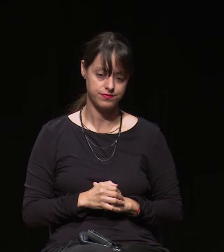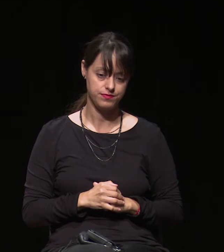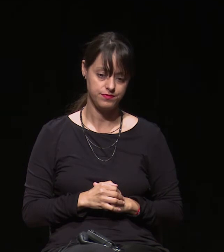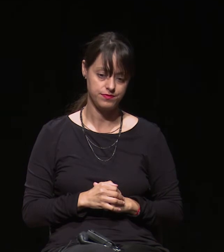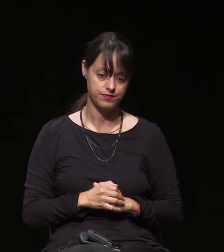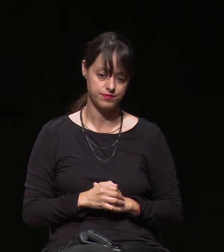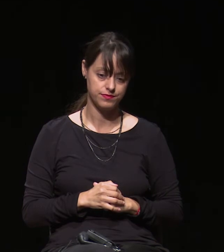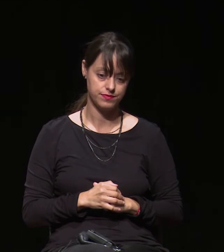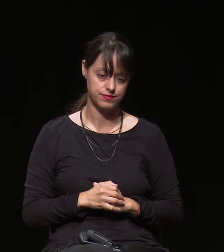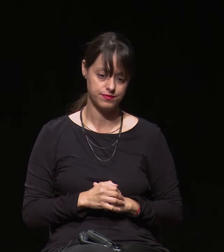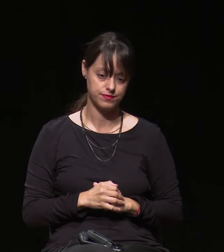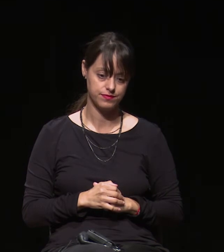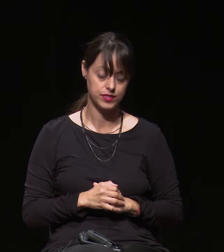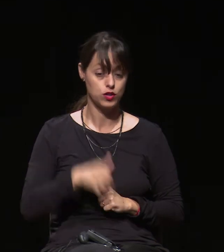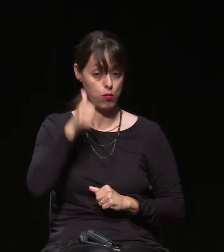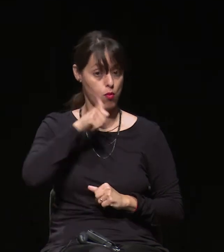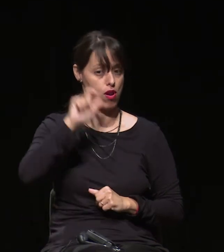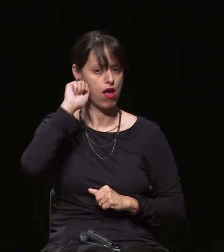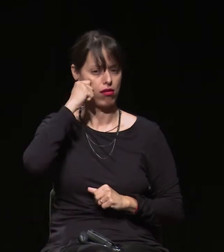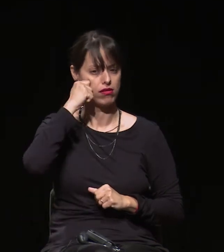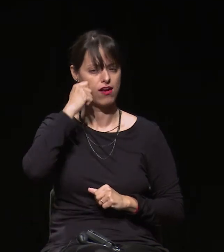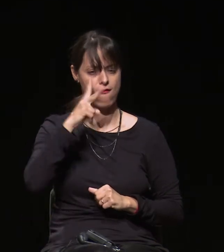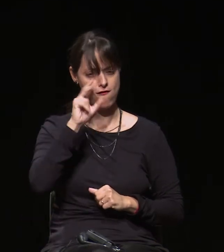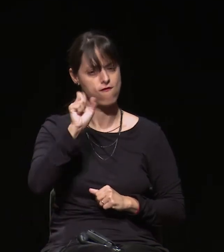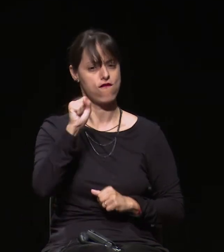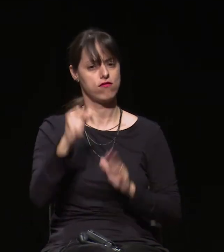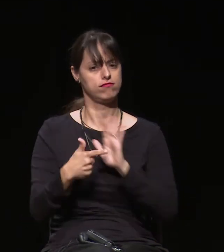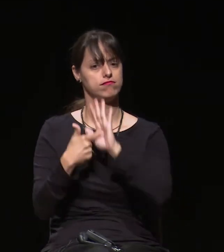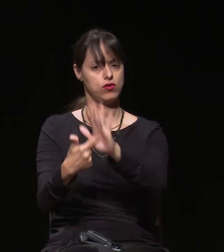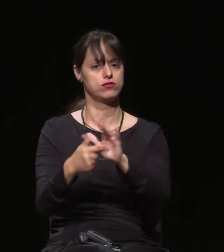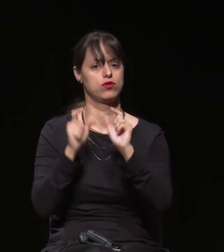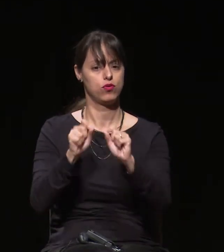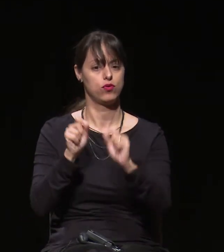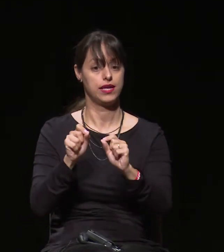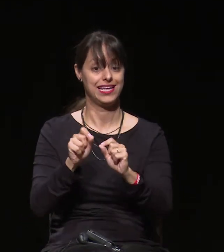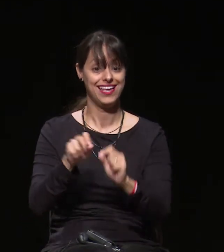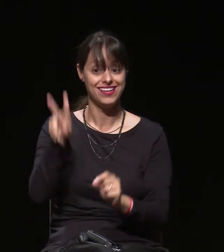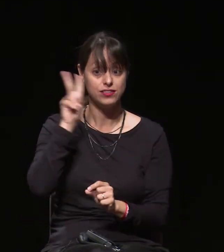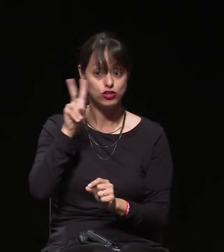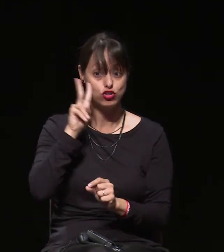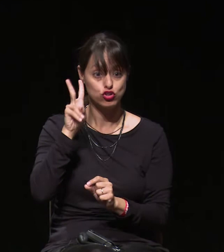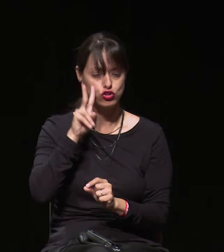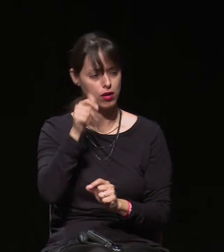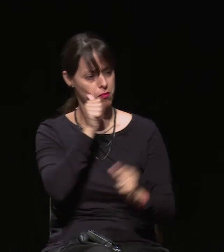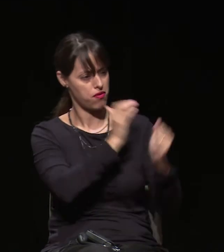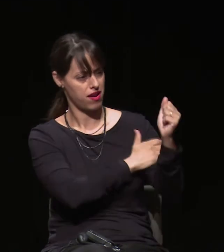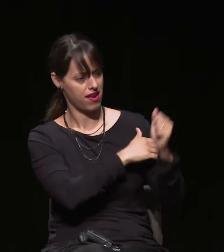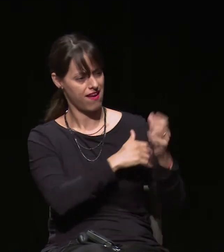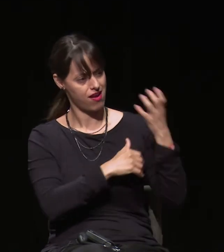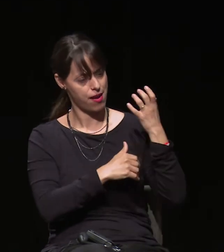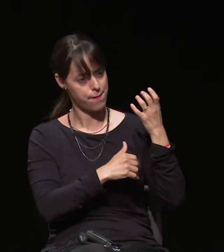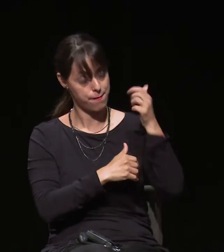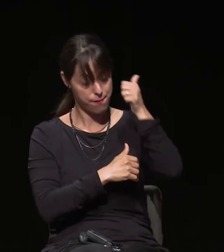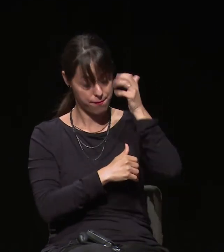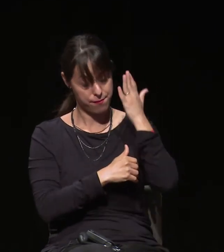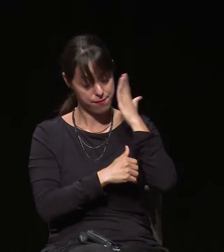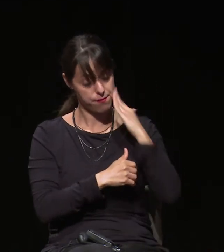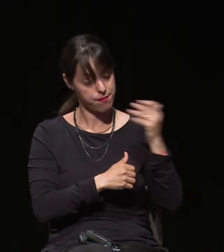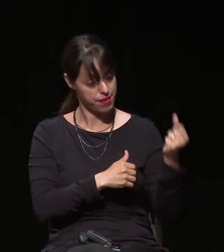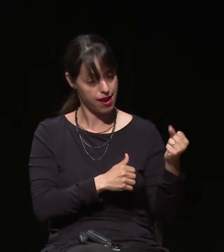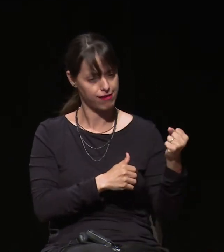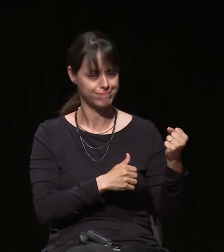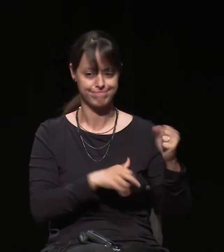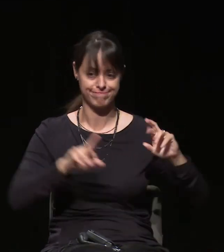Com veemência, mulheres negras demonstraram que a retórica das feministas brancas tendia a ser, nessa